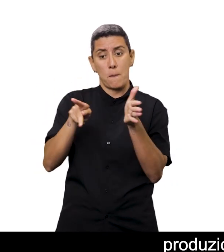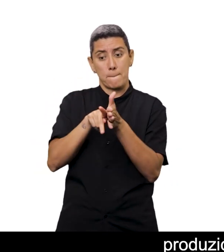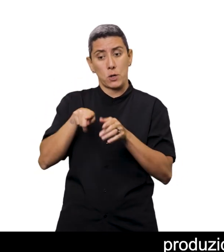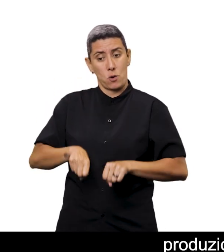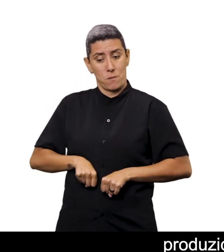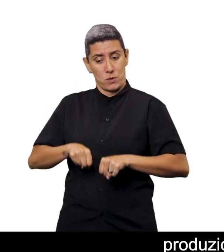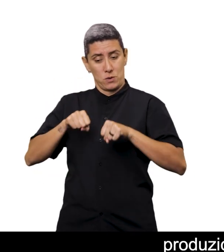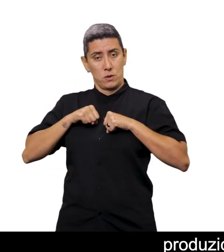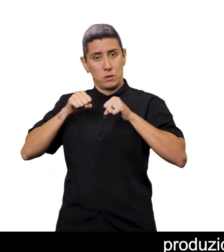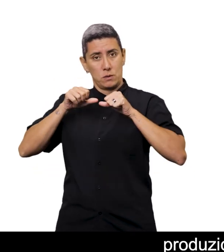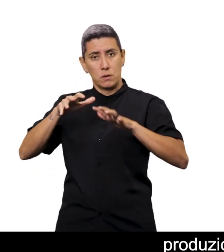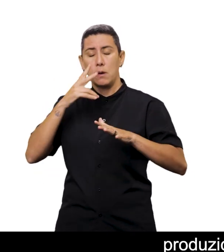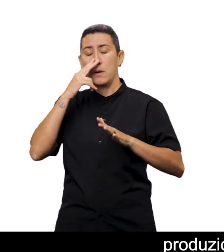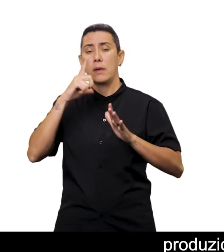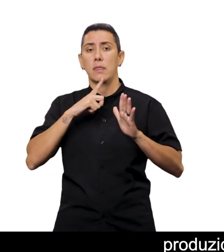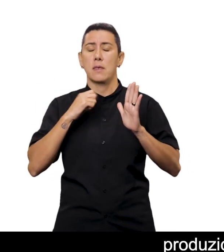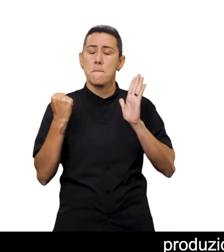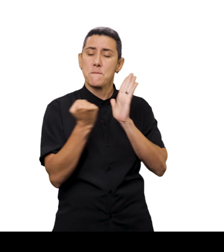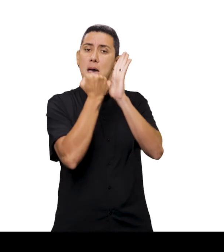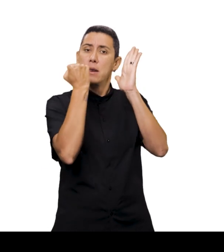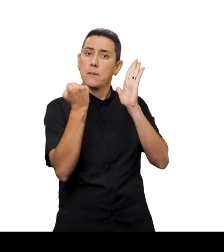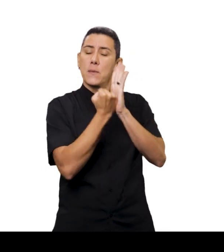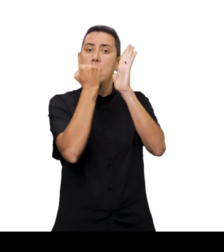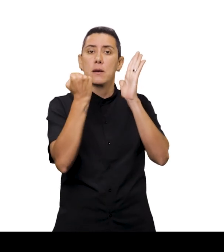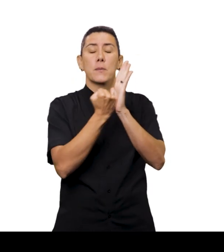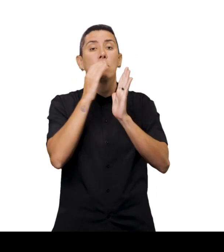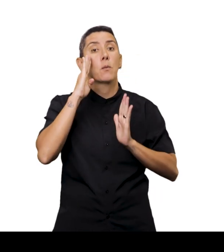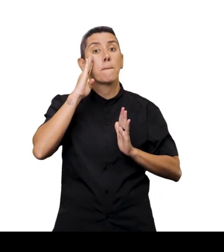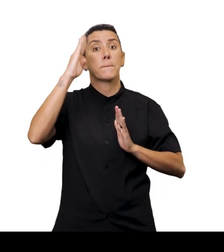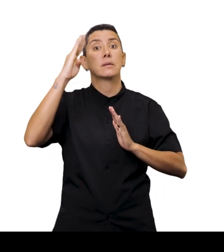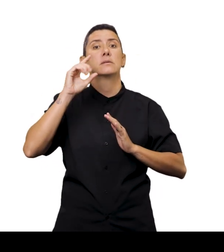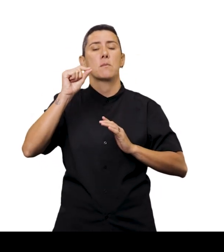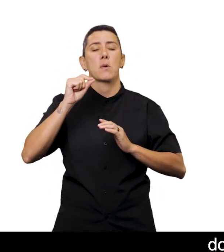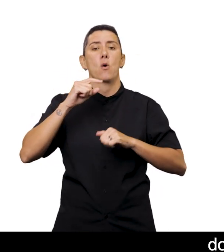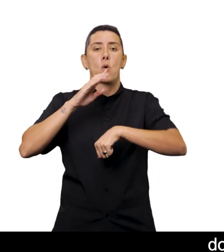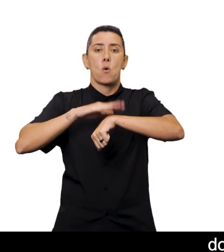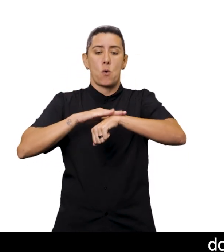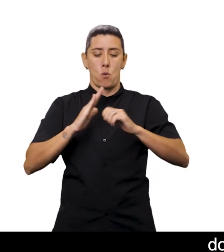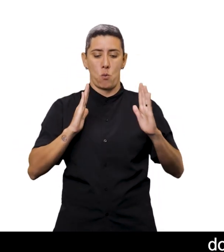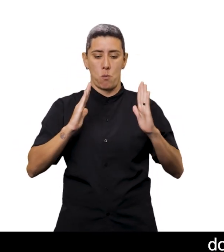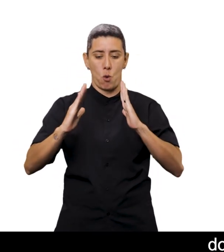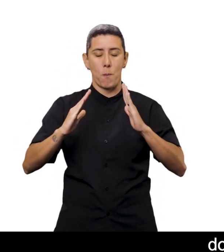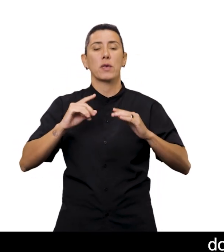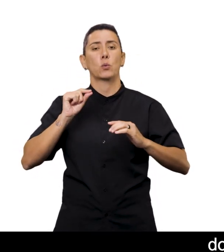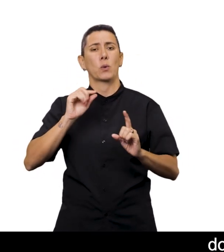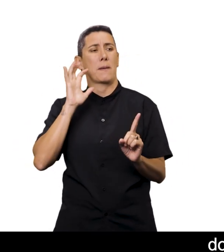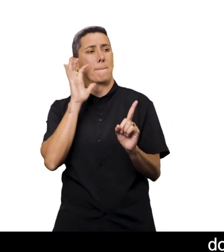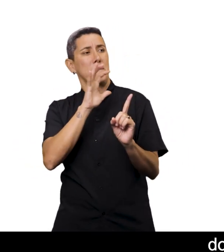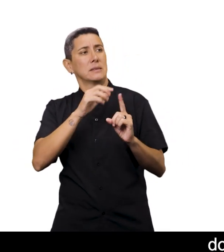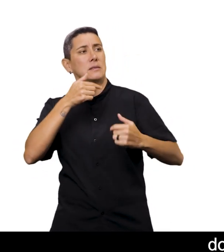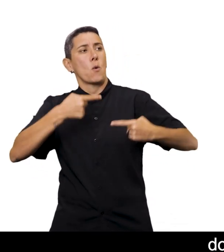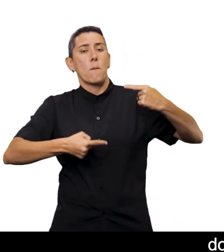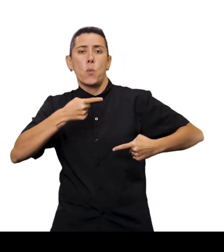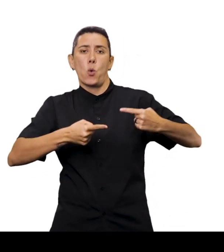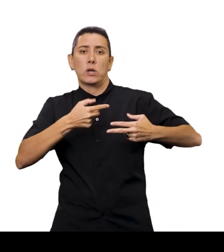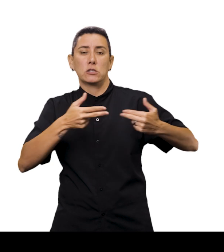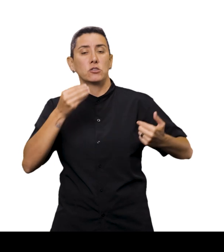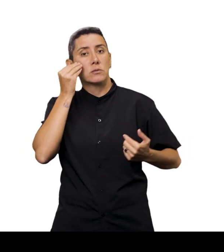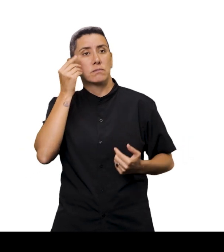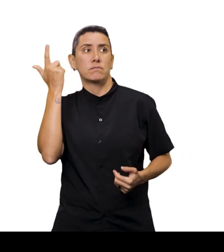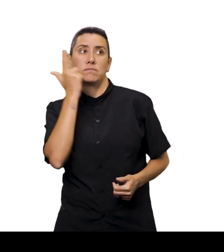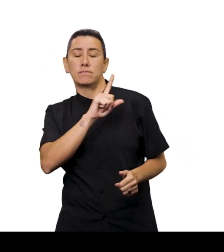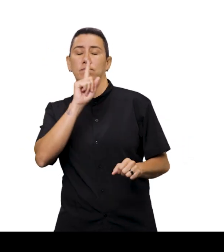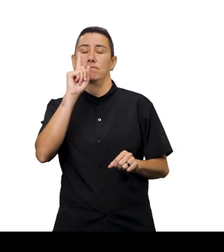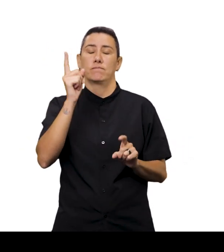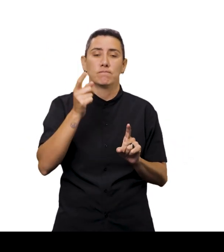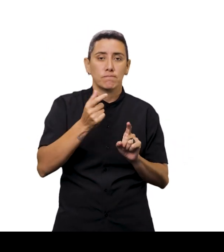longo de uma década pelas serigrafistas queer tornam-se marcos visuais dos principais momentos de pressão política que